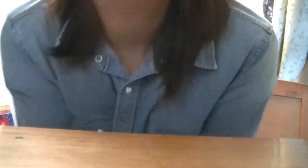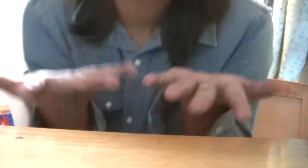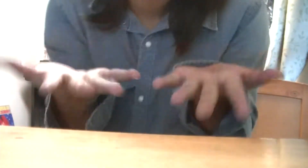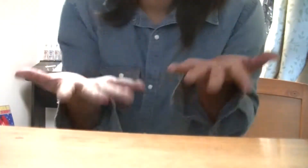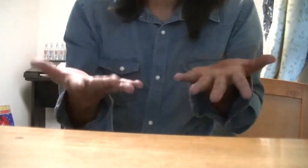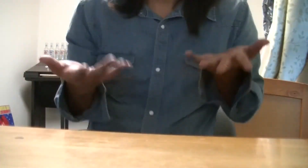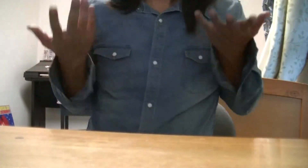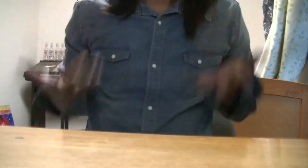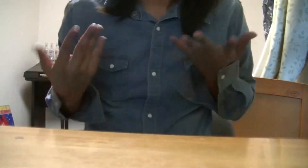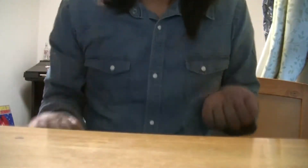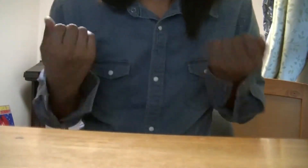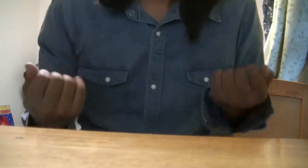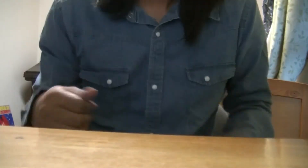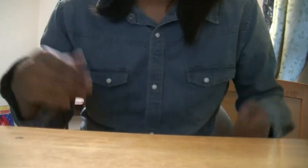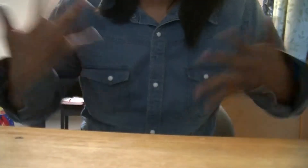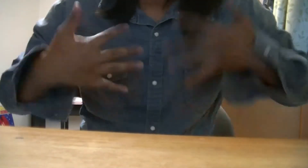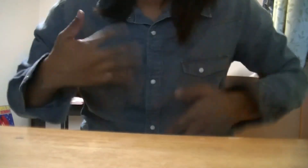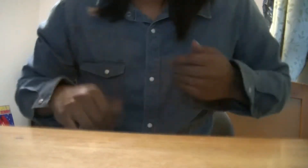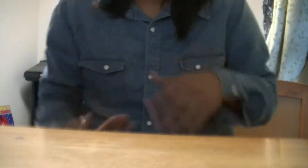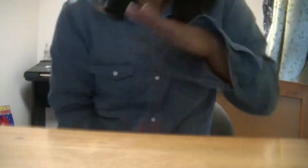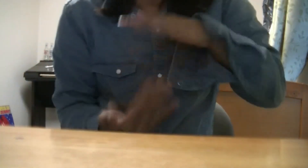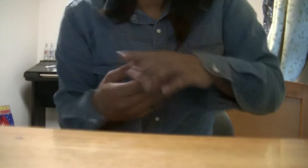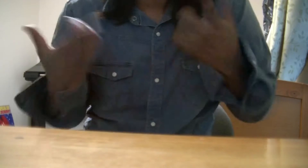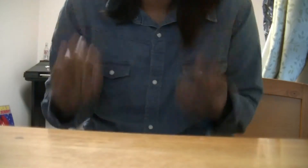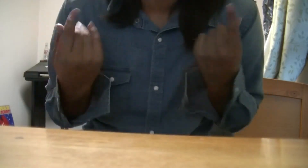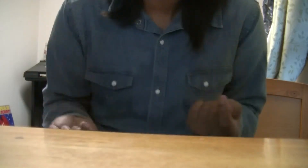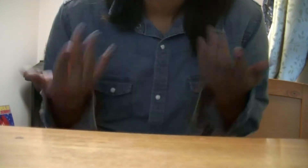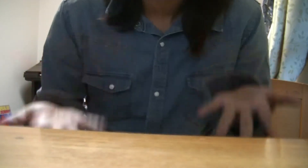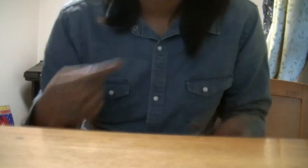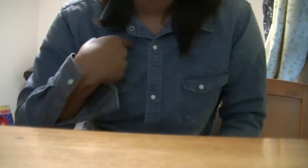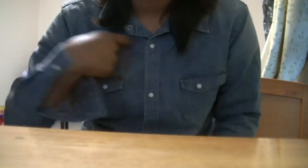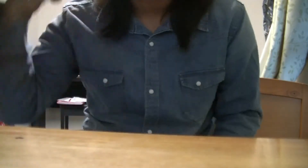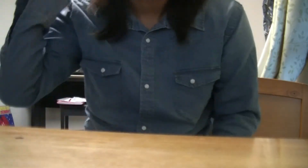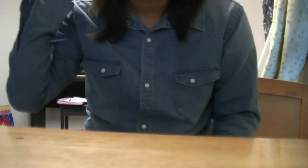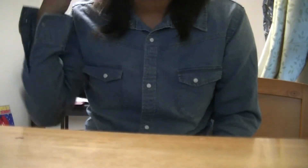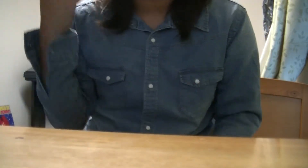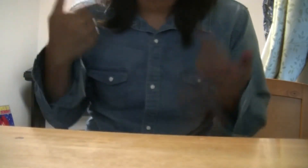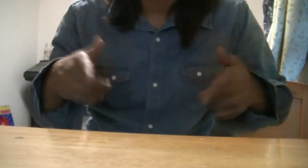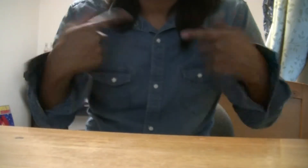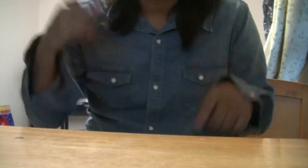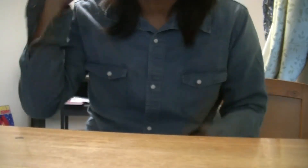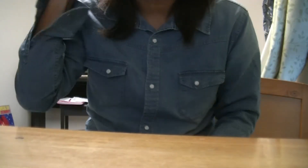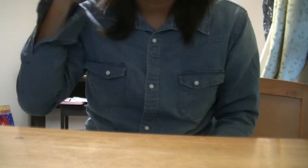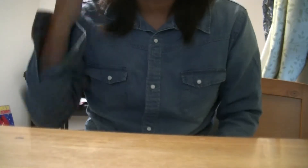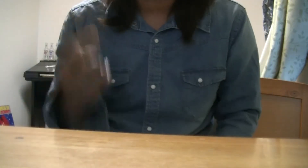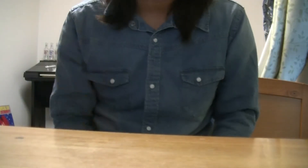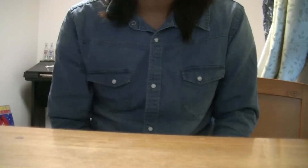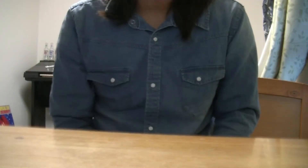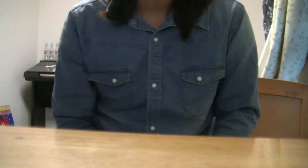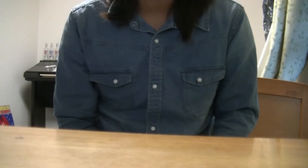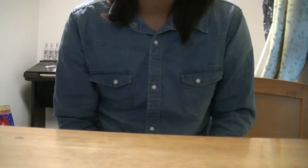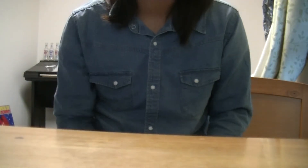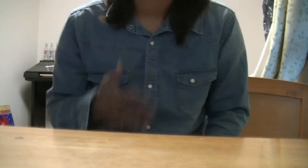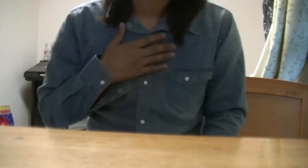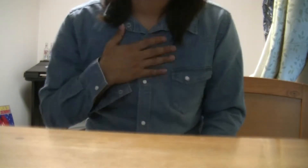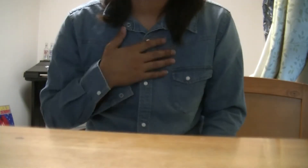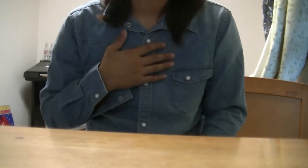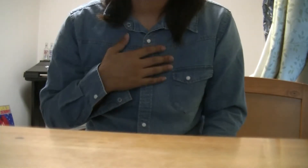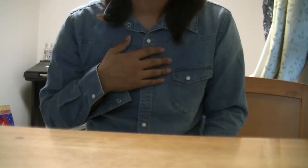日や、俺とシンクロしとんな太陽って思うんですよ。いつも思います。僕ね雨好きなん